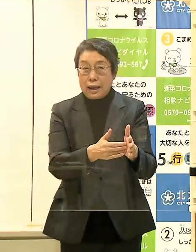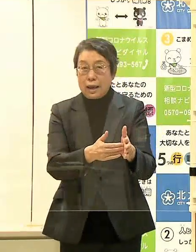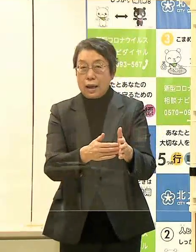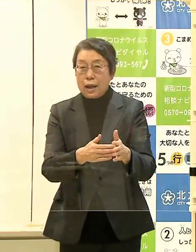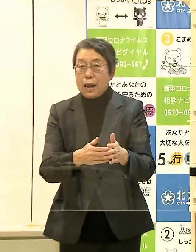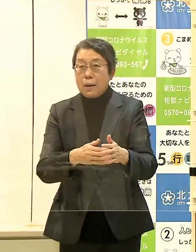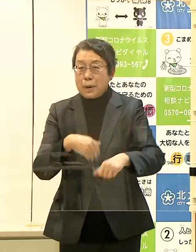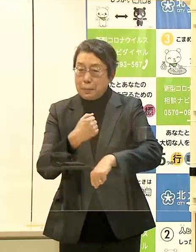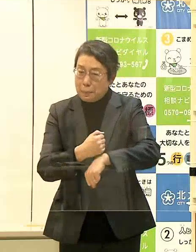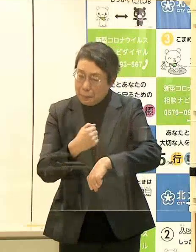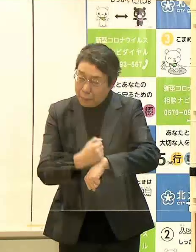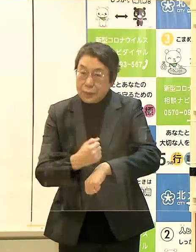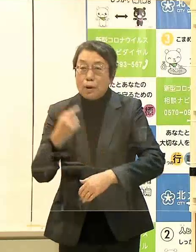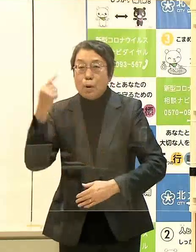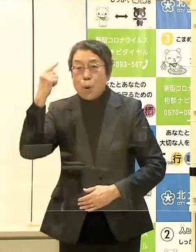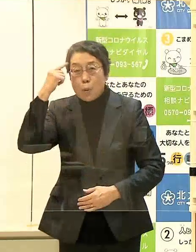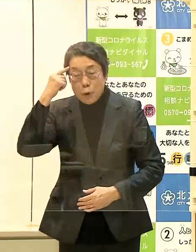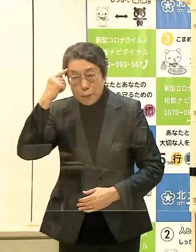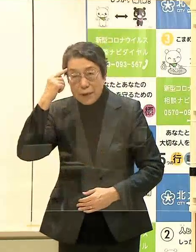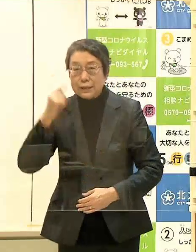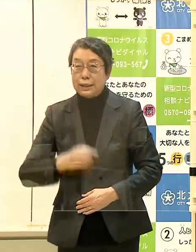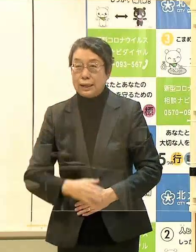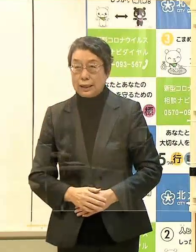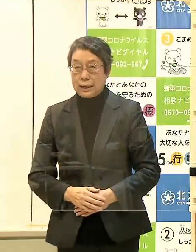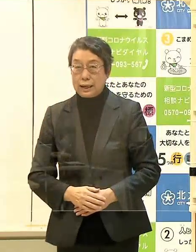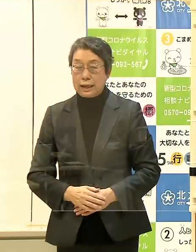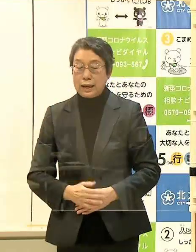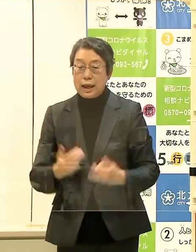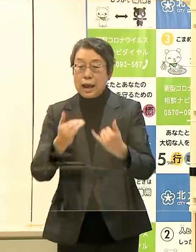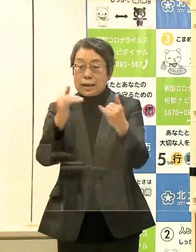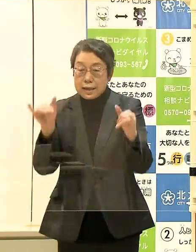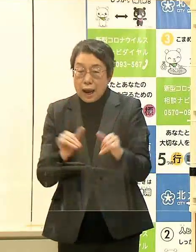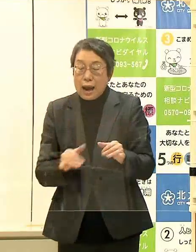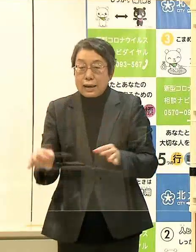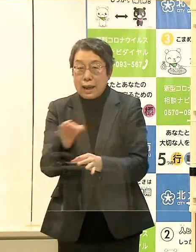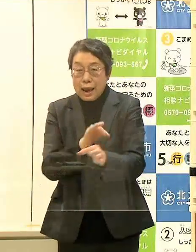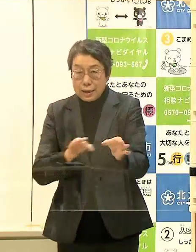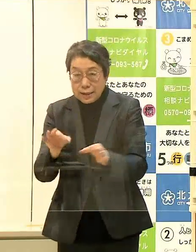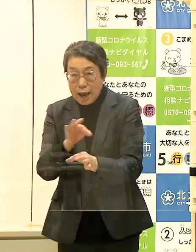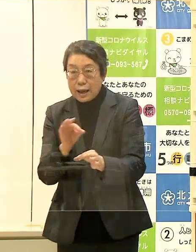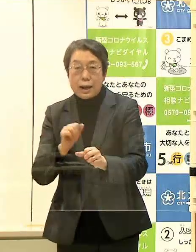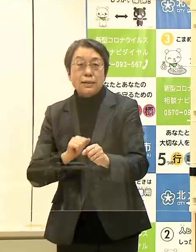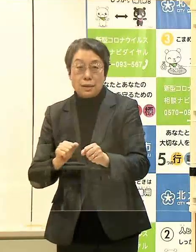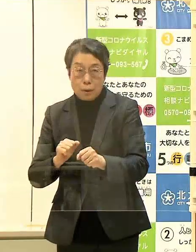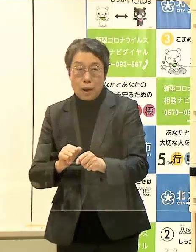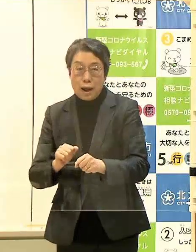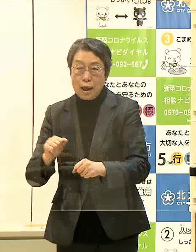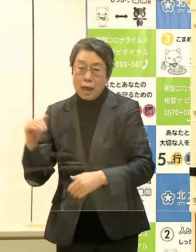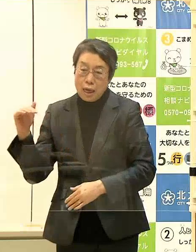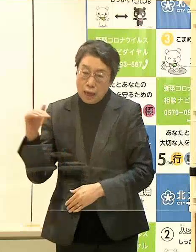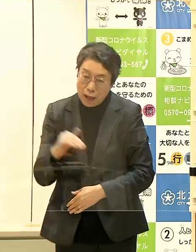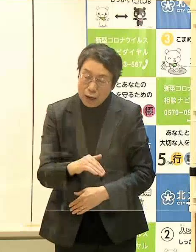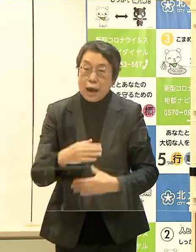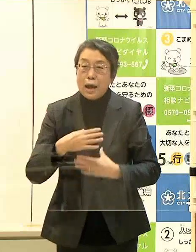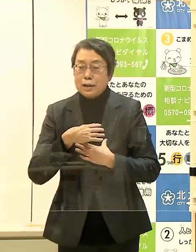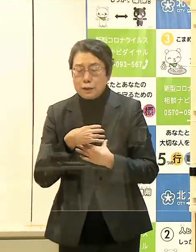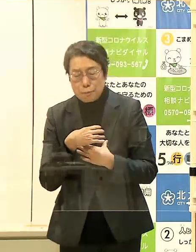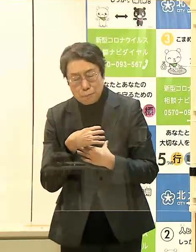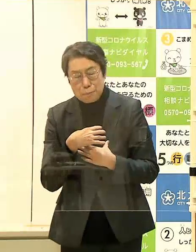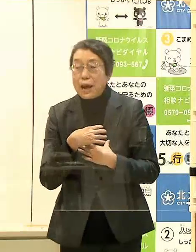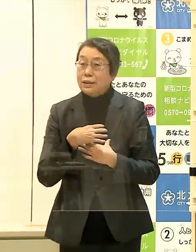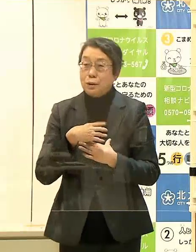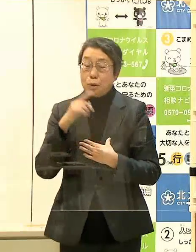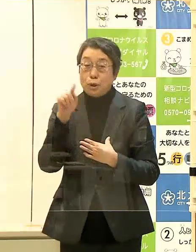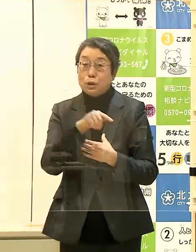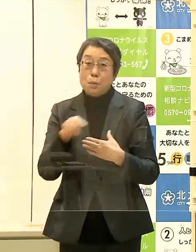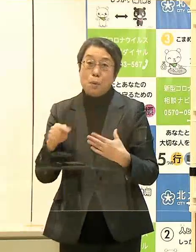不自由をおかけするわけであります社会経済活動が又平 com ことを心配される方も少なくない